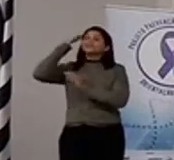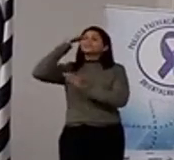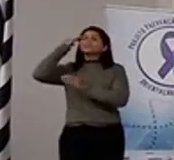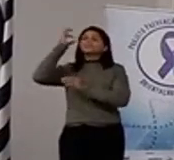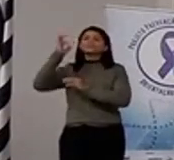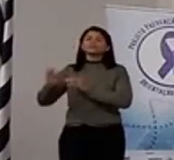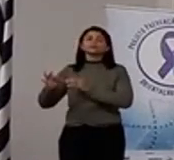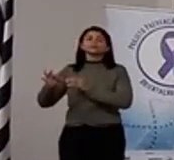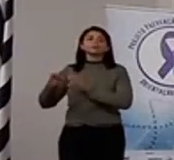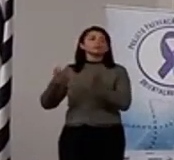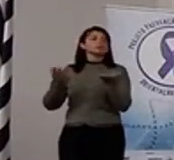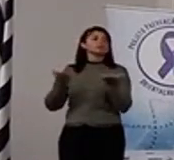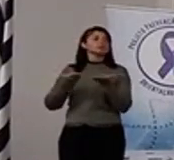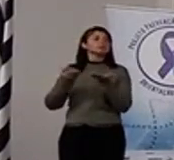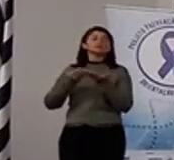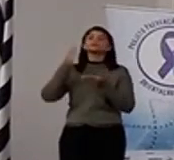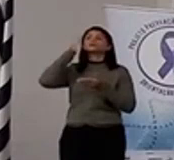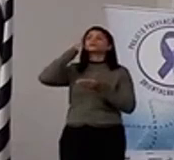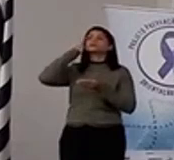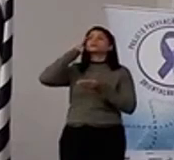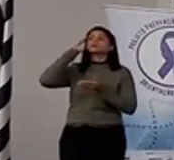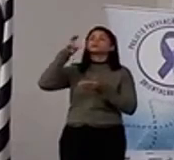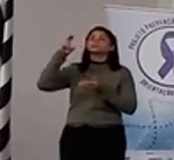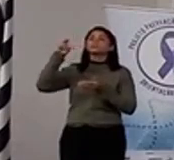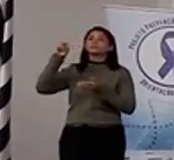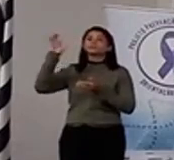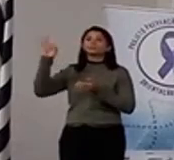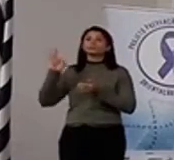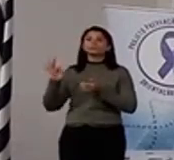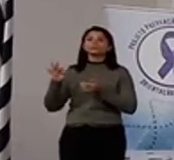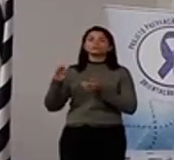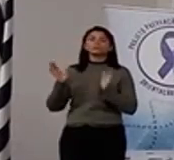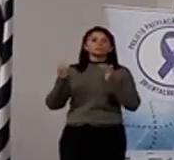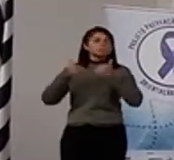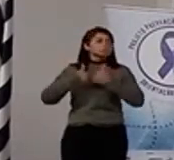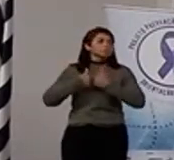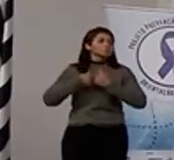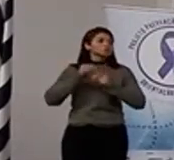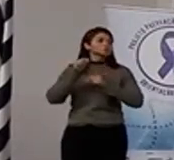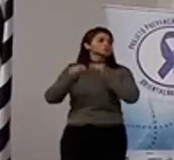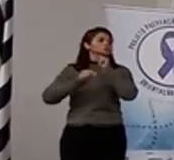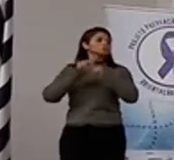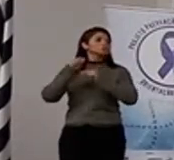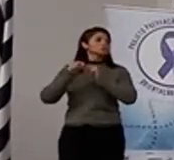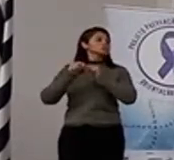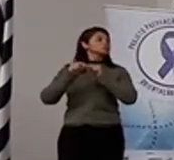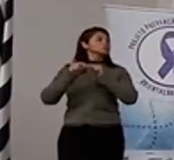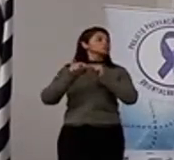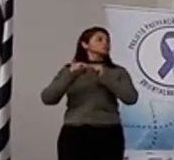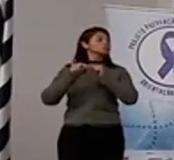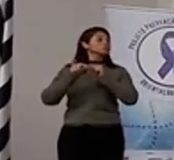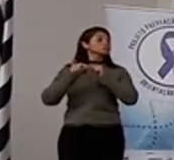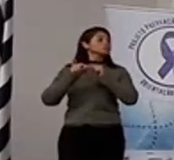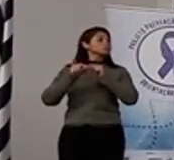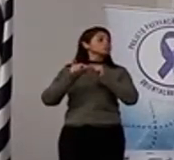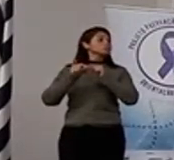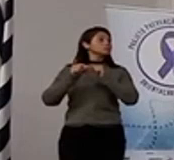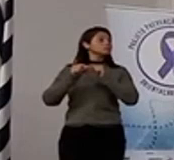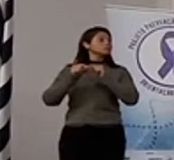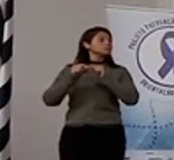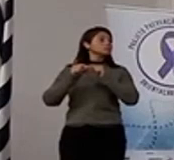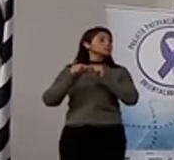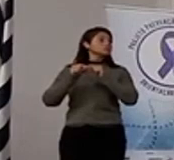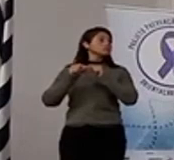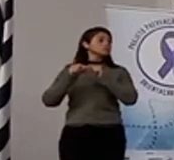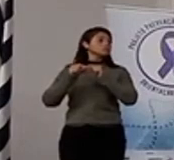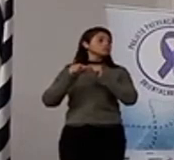80% do autismo ele é genético, é isso que estava sendo dito. E só que eu queria entender se essa Do autismo, você fala